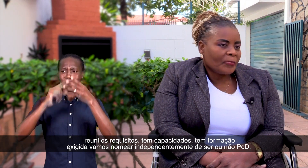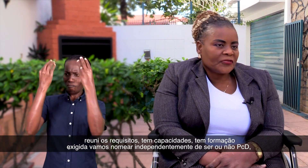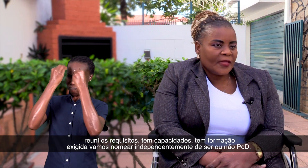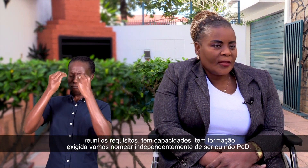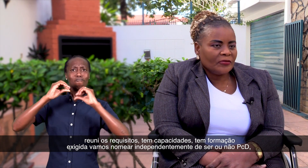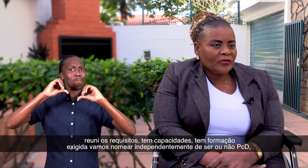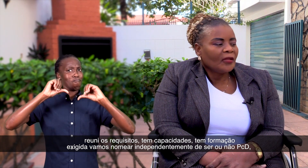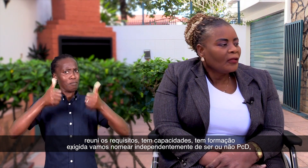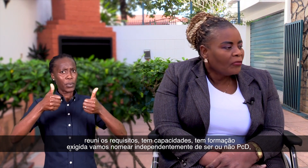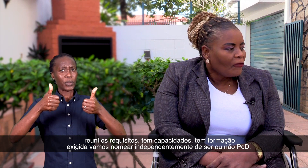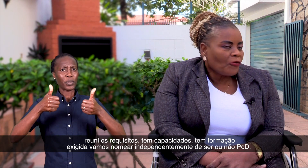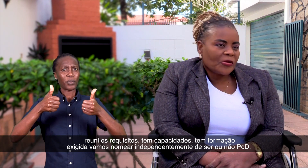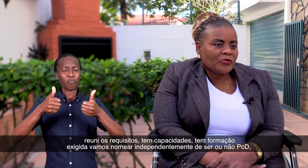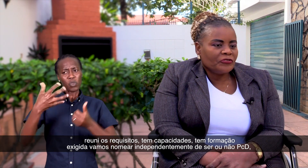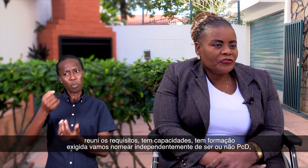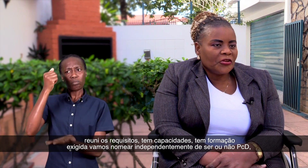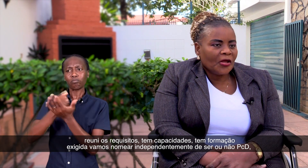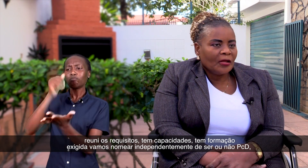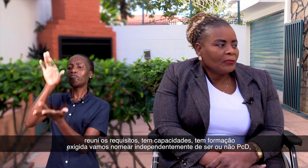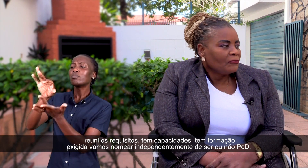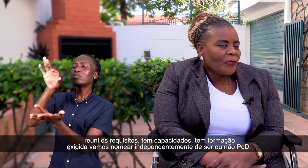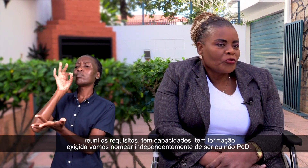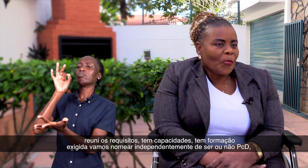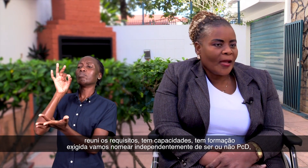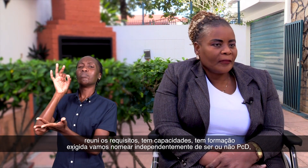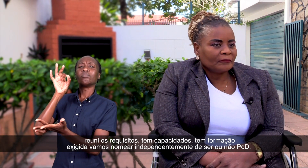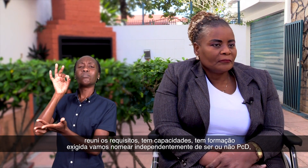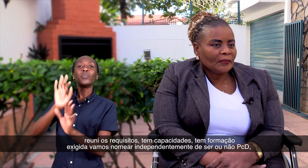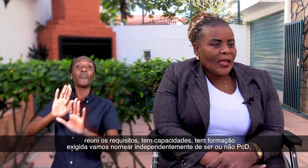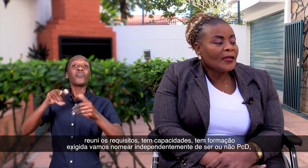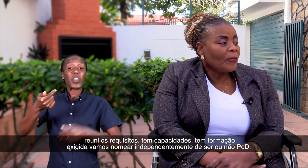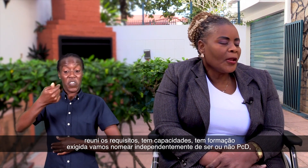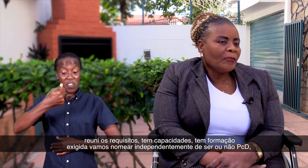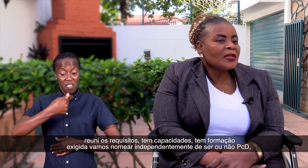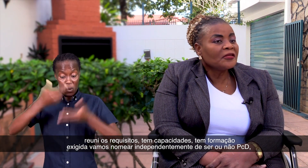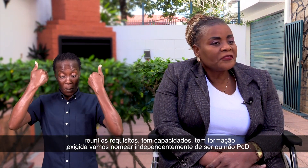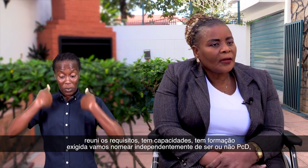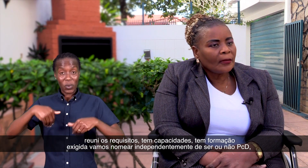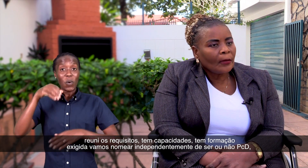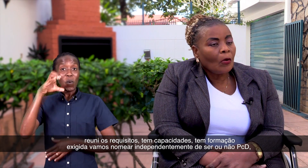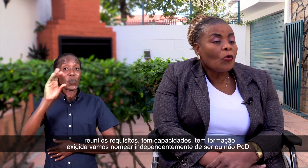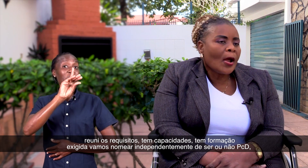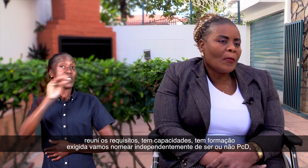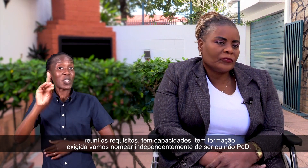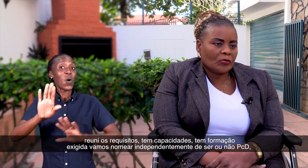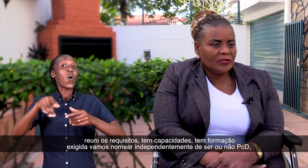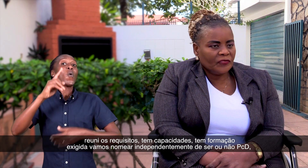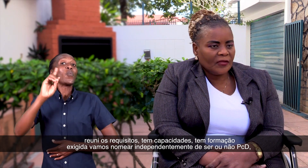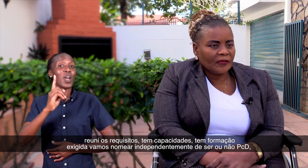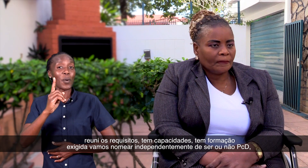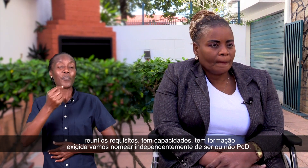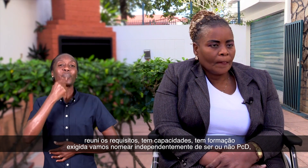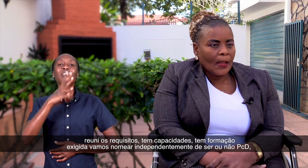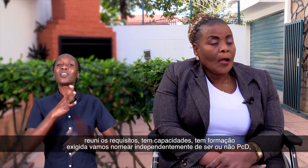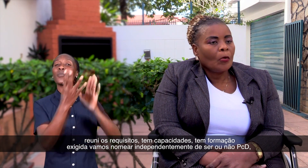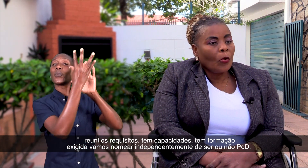tem capacidades, tem a formação exigida, vamos nomear, independentemente de ser ou não uma pessoa com